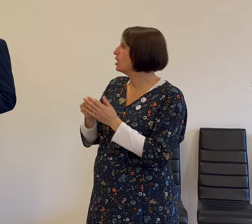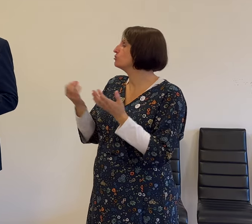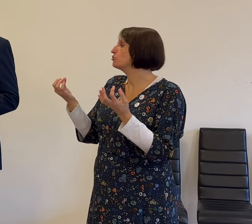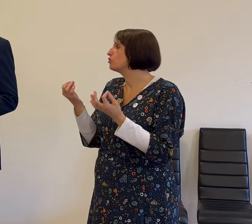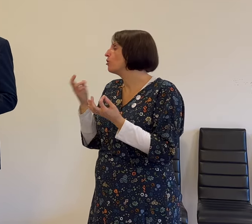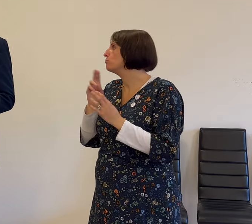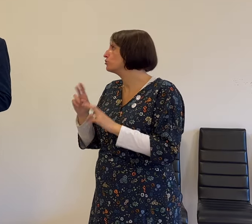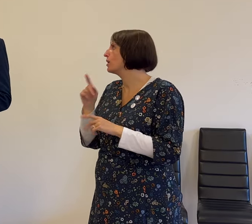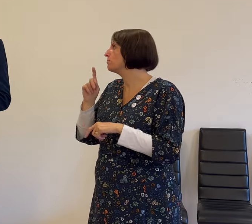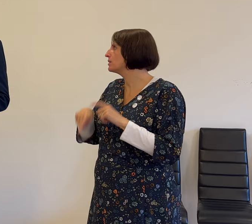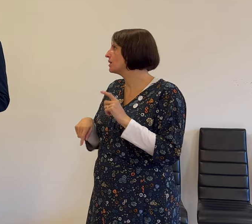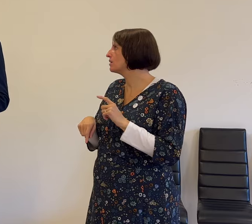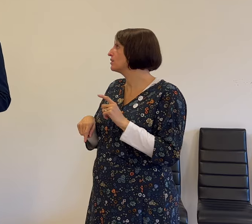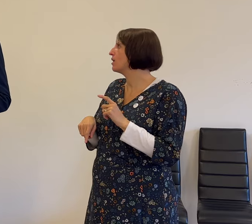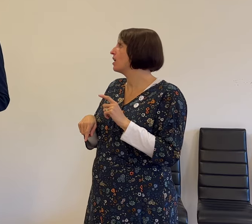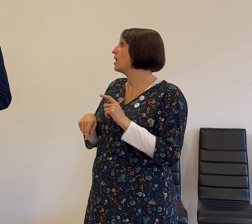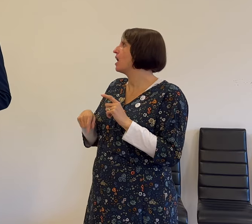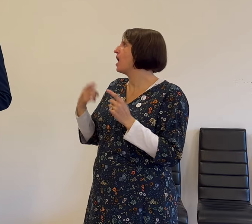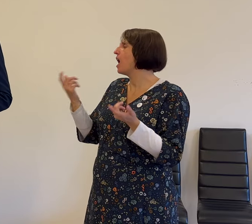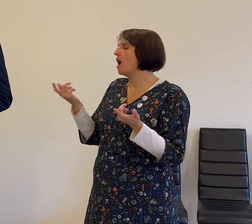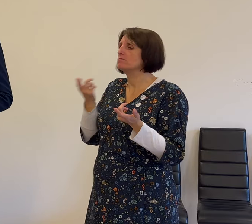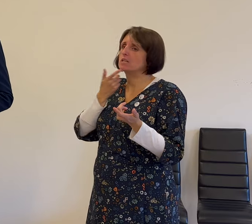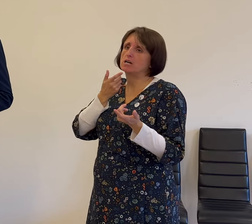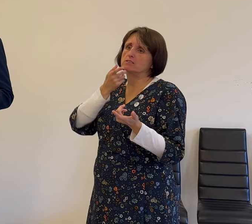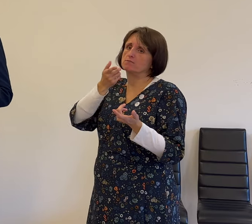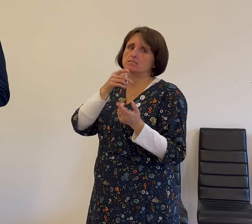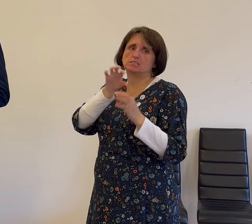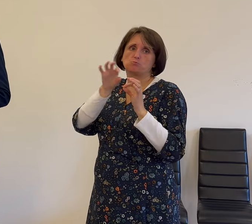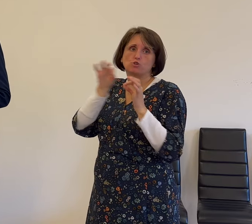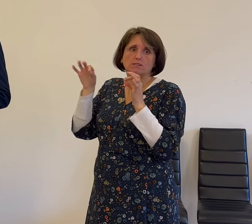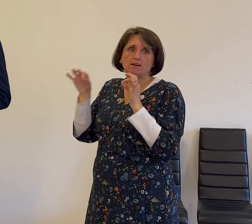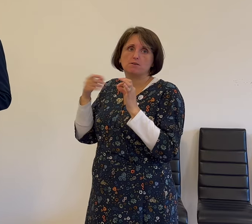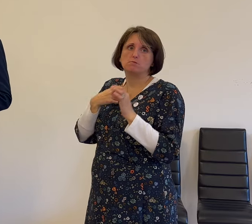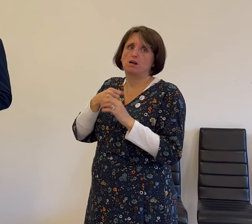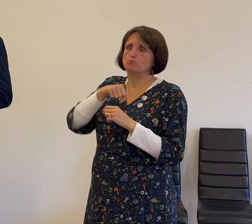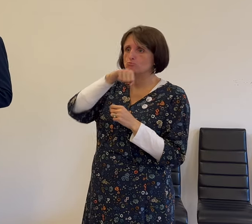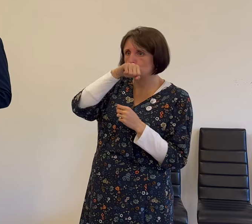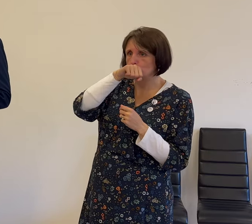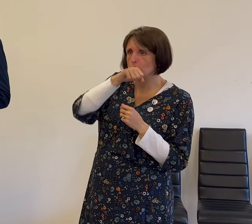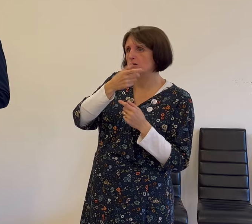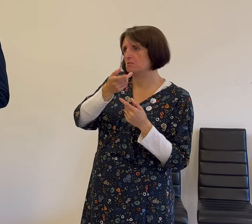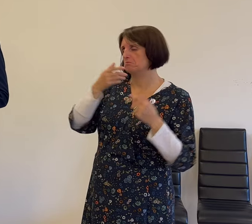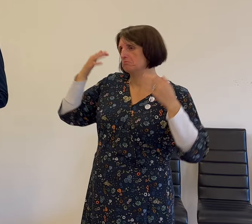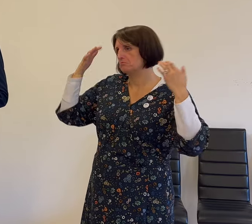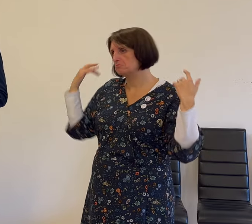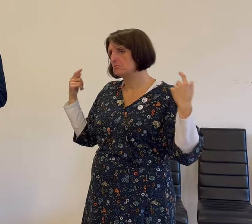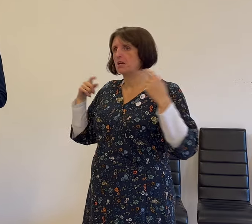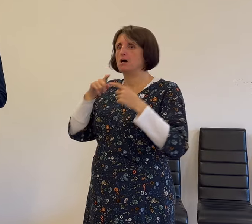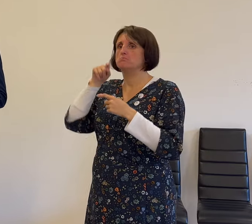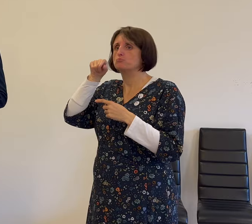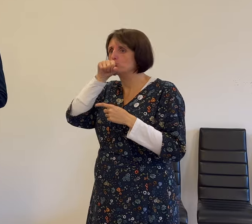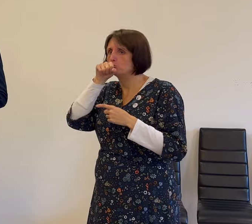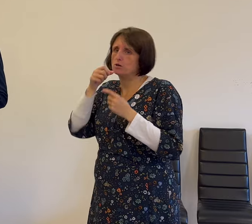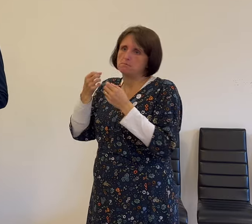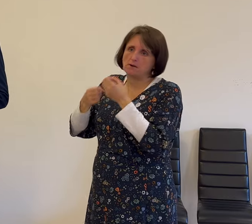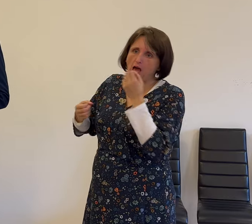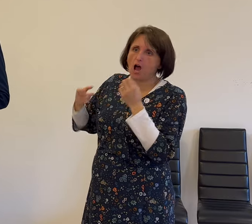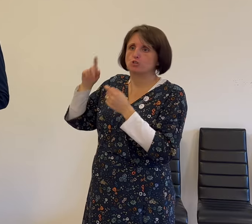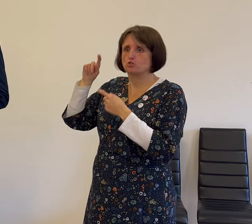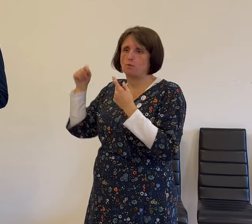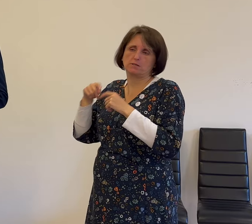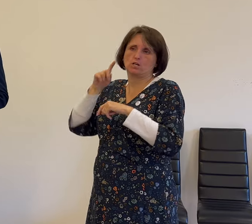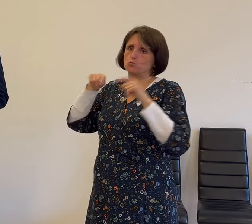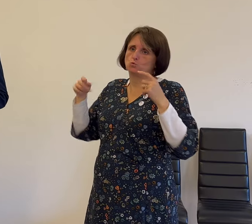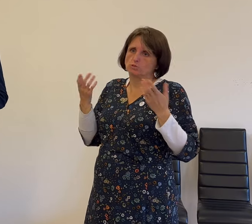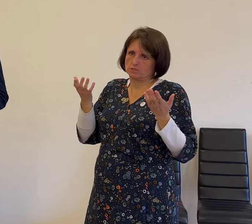být. Můžete si vybrat ten svůj oblíbený. Já jsem usoudil, že jako kryce ze zadu úplně nemusel, tam měl svoje.